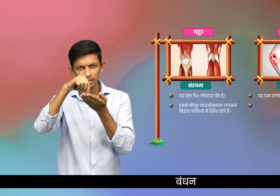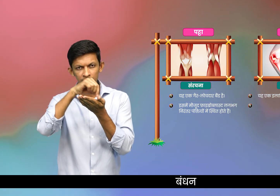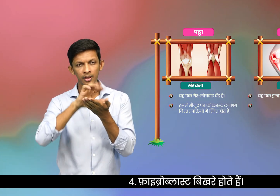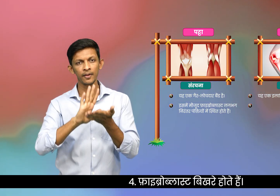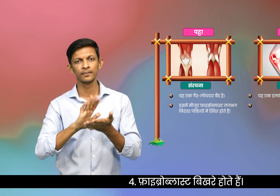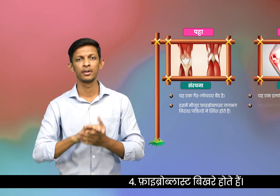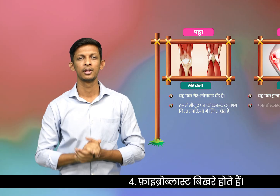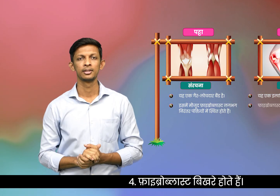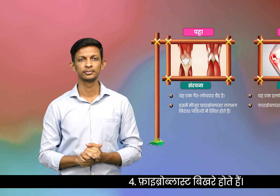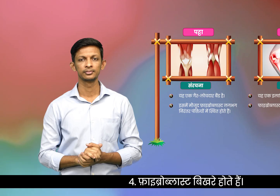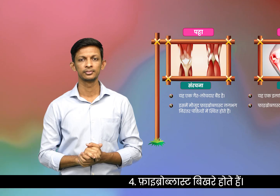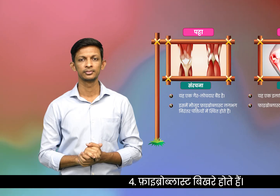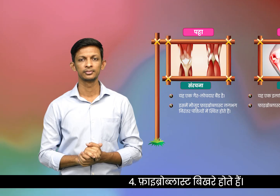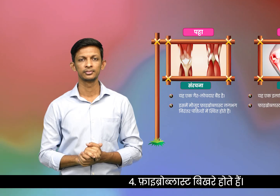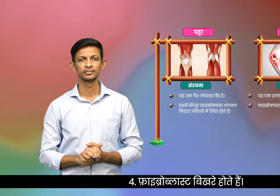चौथा,